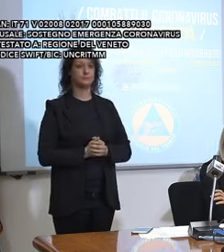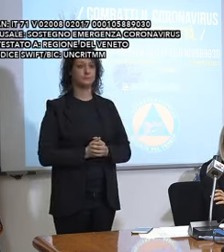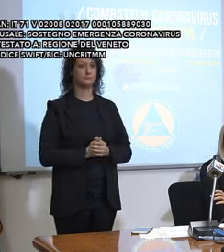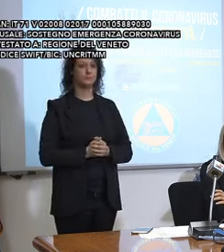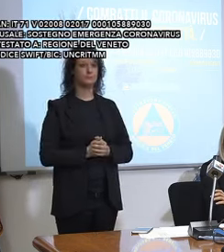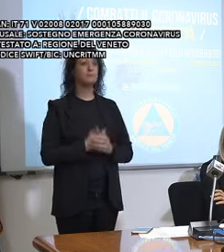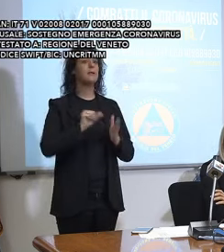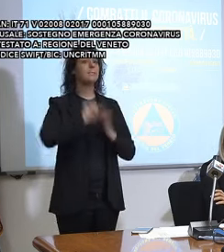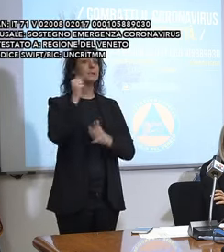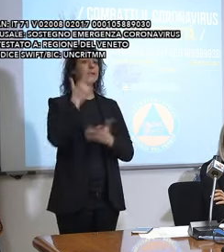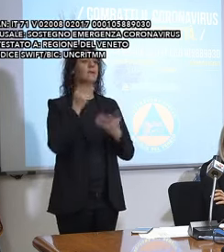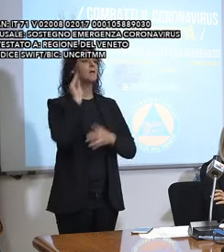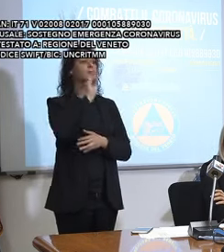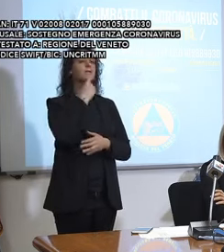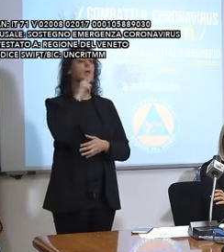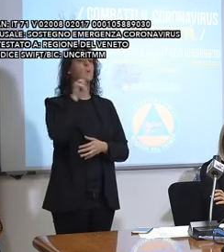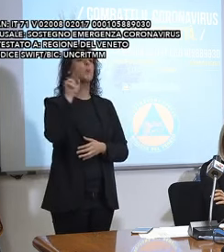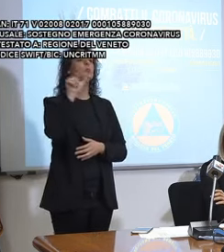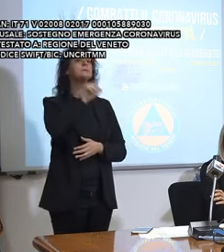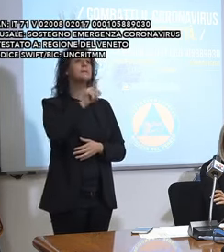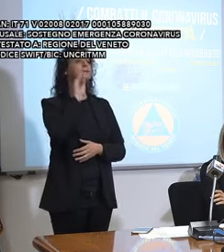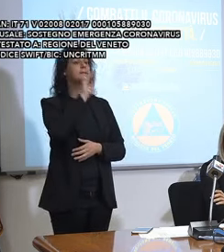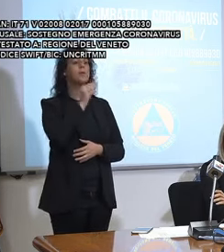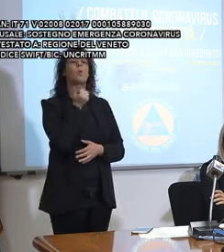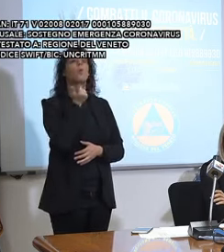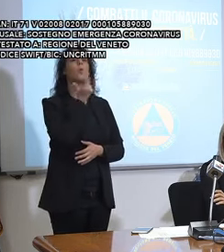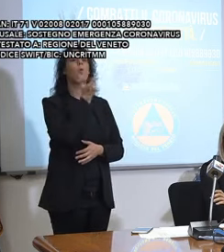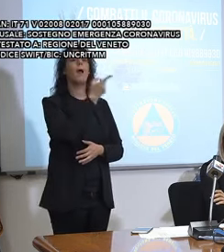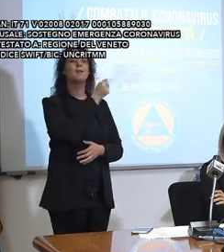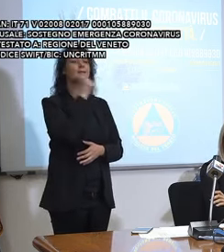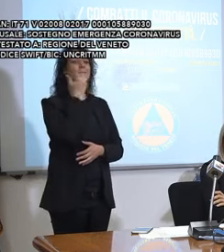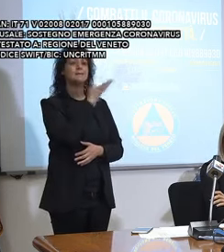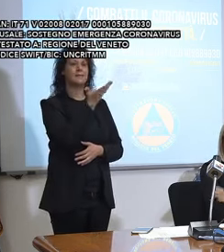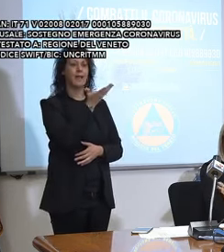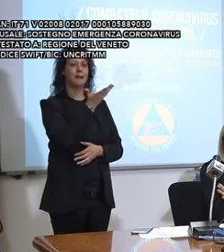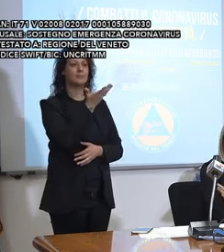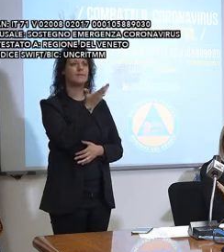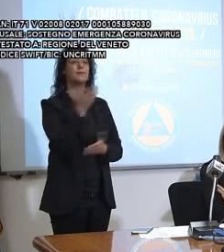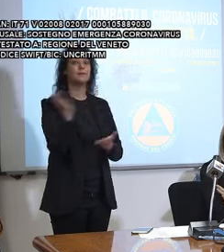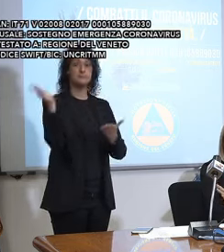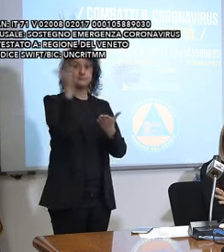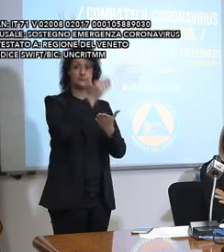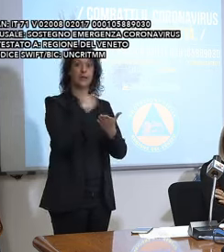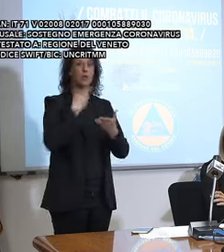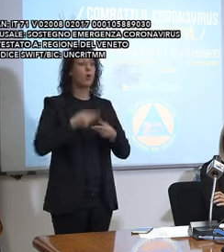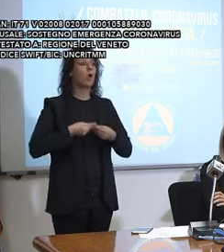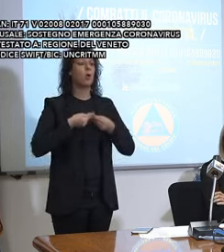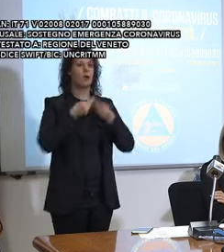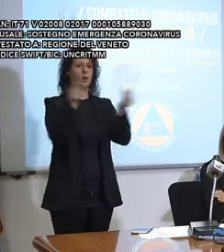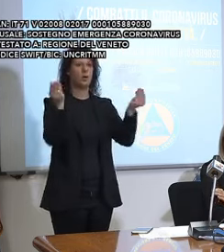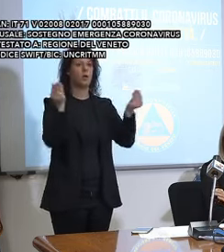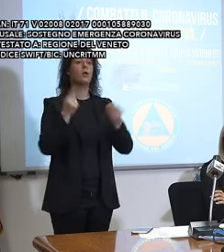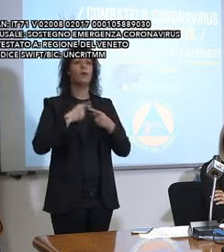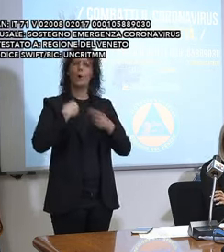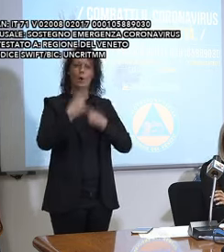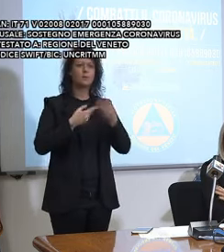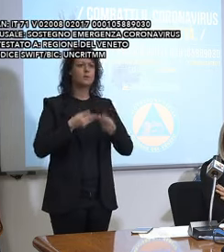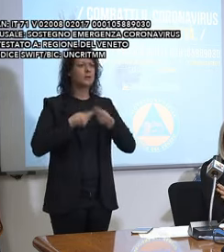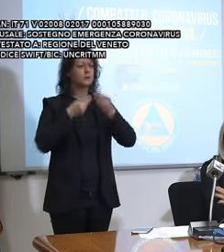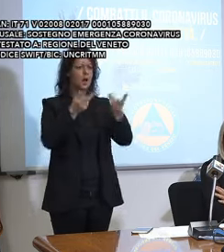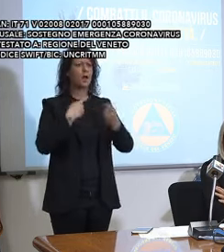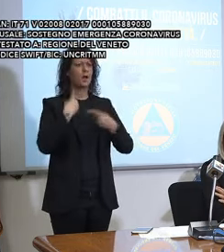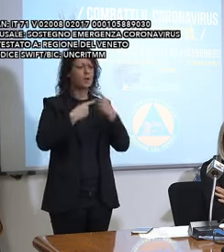prima le use e poi le strutture quante DPI servivano, e poi dando, noi oggi stiamo dando tutti i DPI